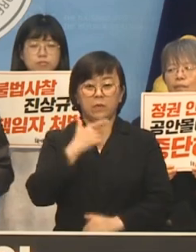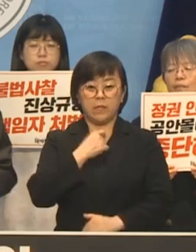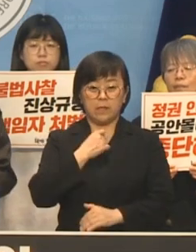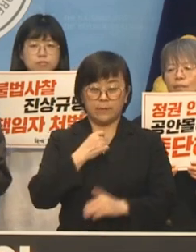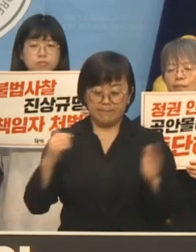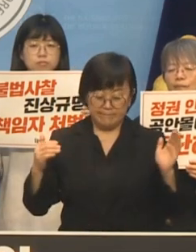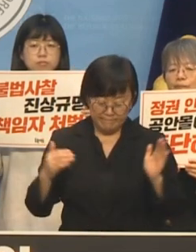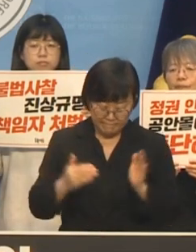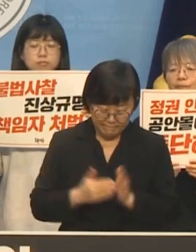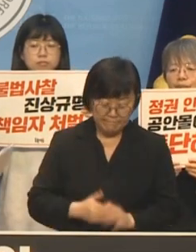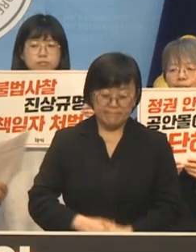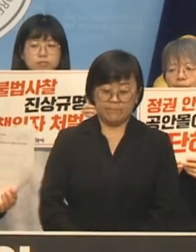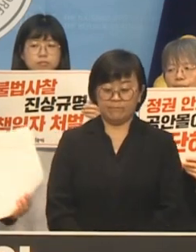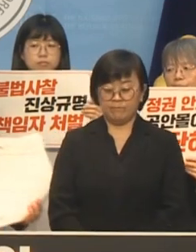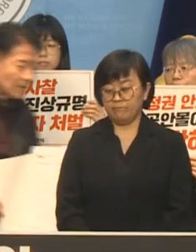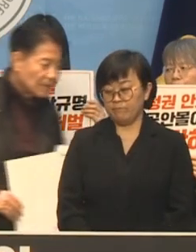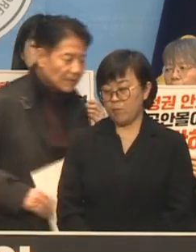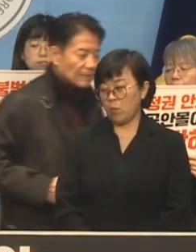이상입니다.